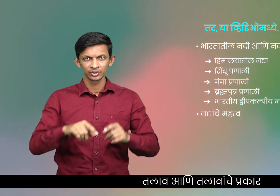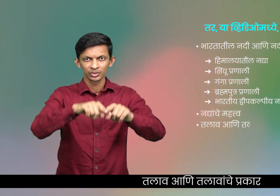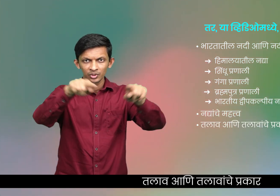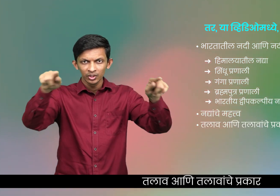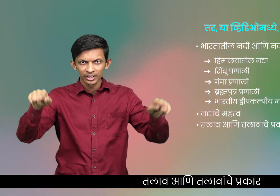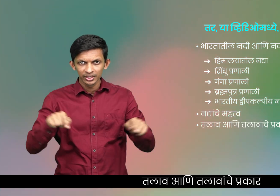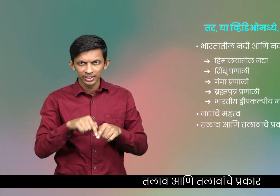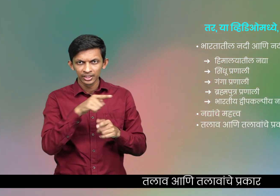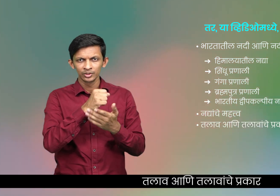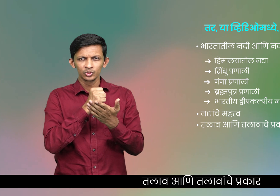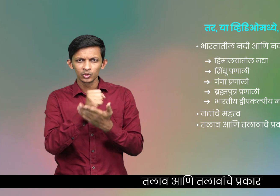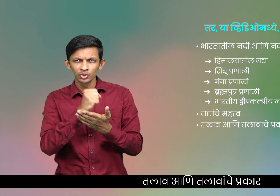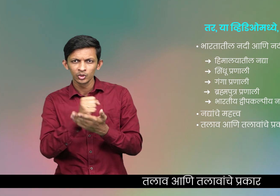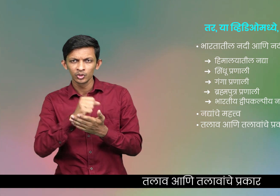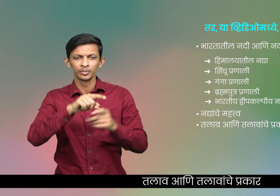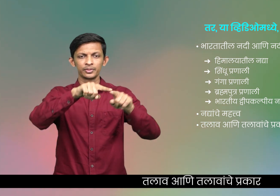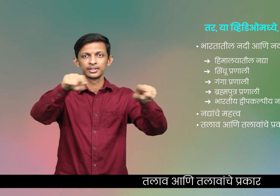तलाव आणि तलावांचे प्रकार,